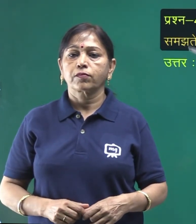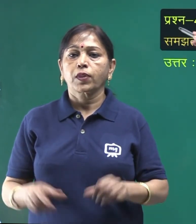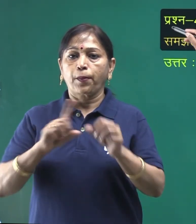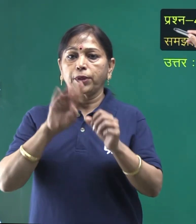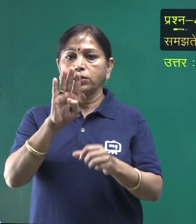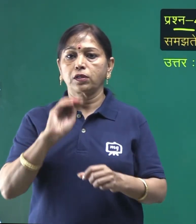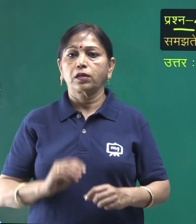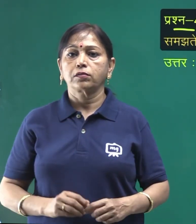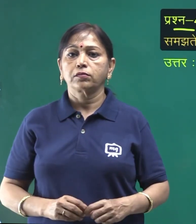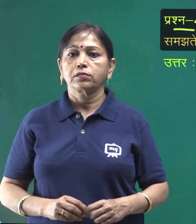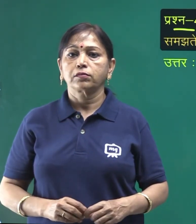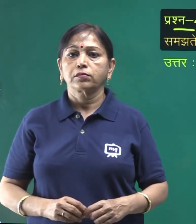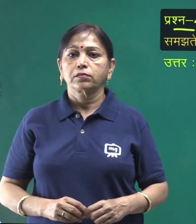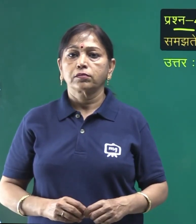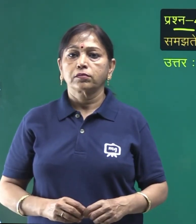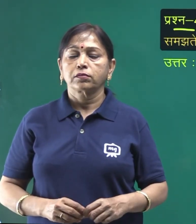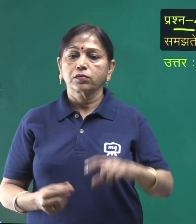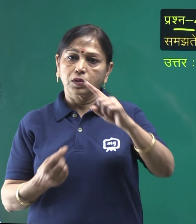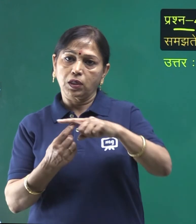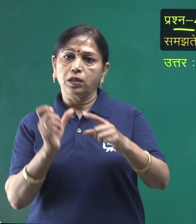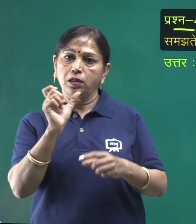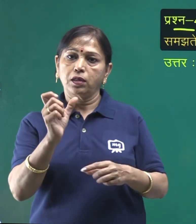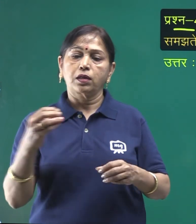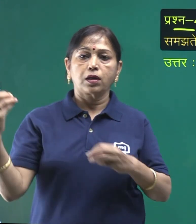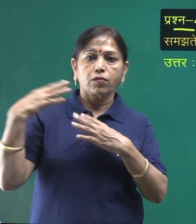प्रश्न 4, टिंडल प्रभाव से